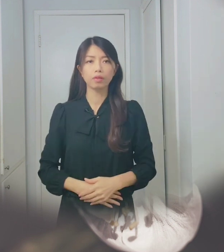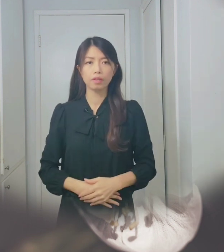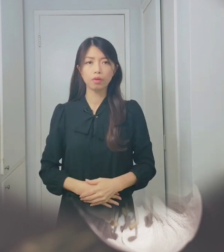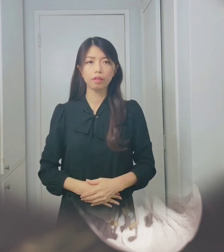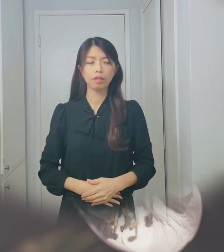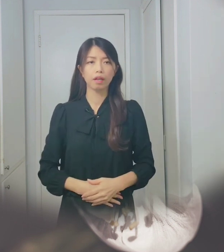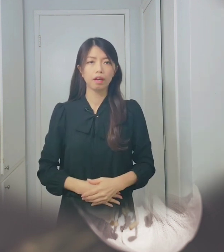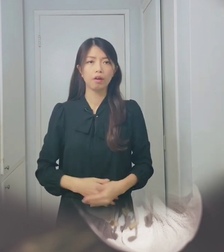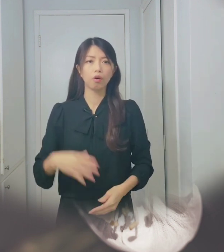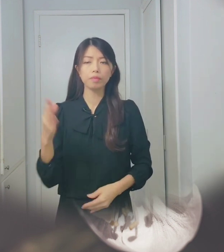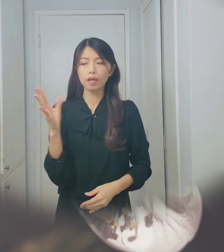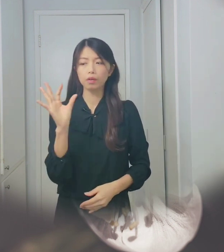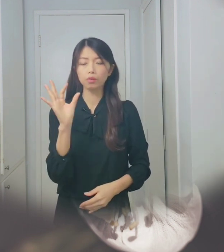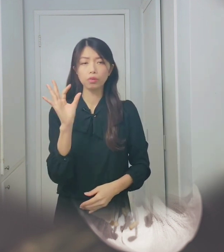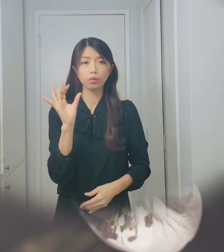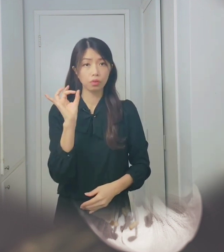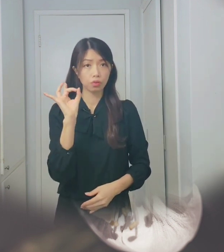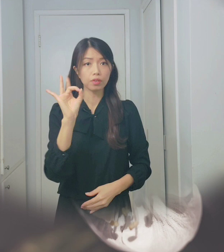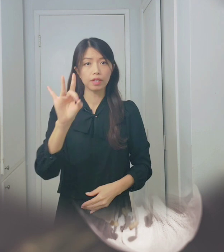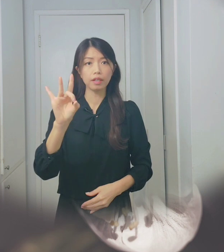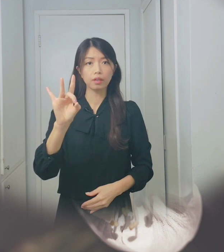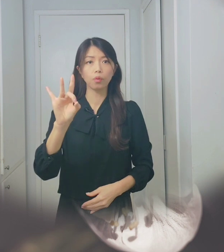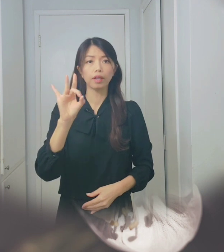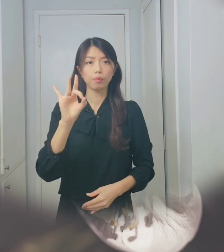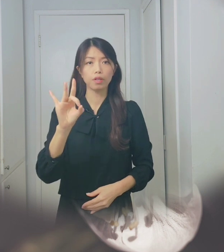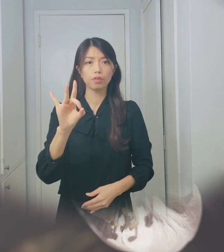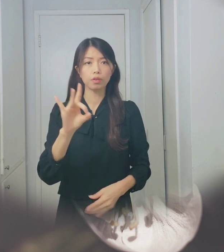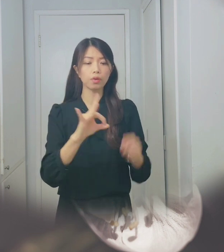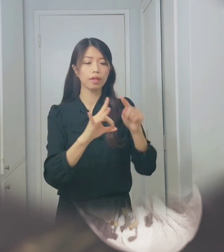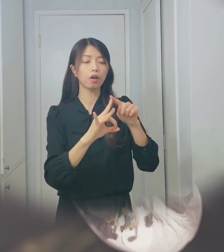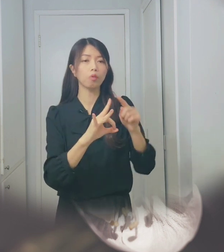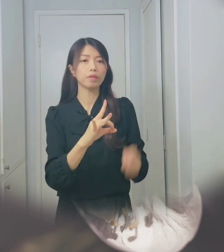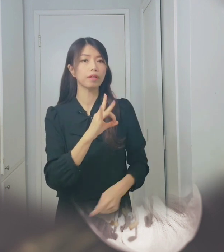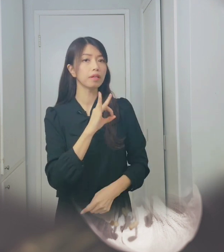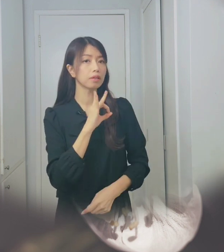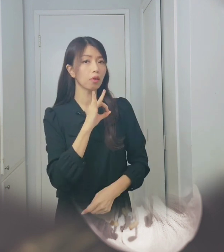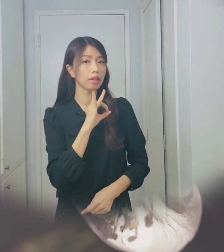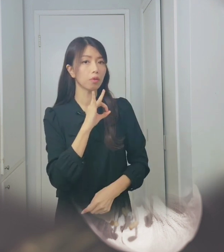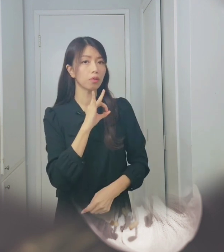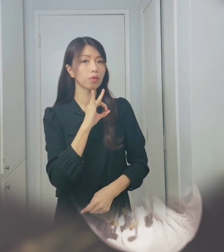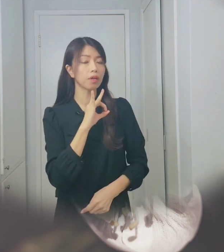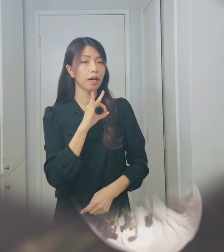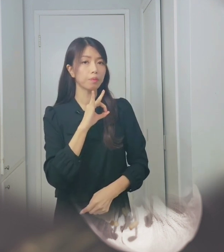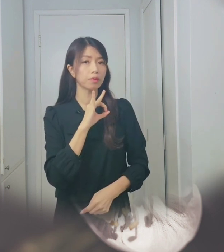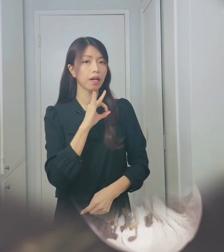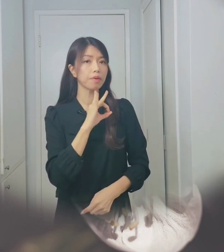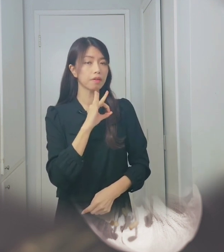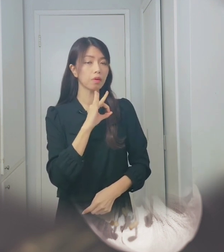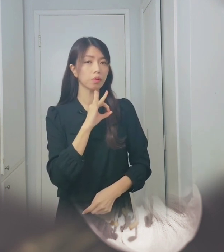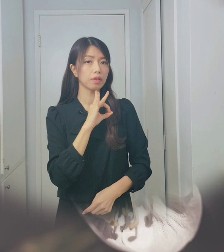뭐뭐만 이런 뜻의 수어는 엄지하고 중지를 동그랗게 붙여주시고 이 검지를 턱에 대고